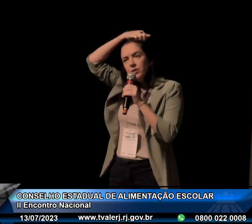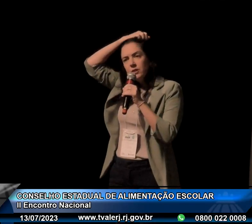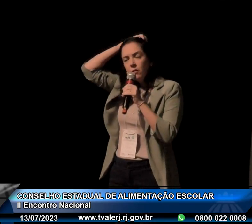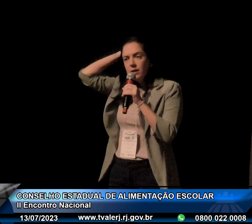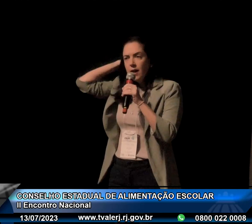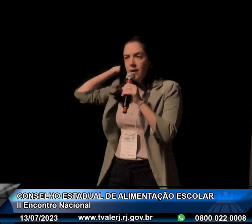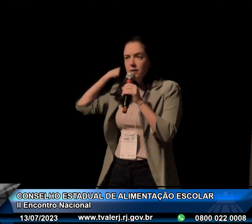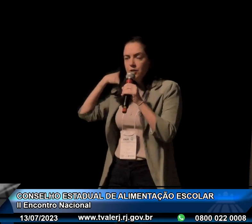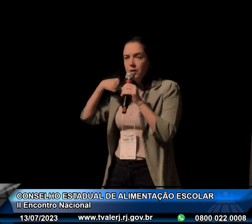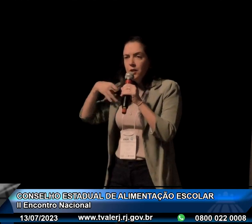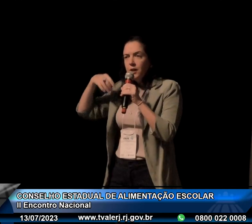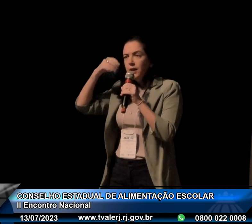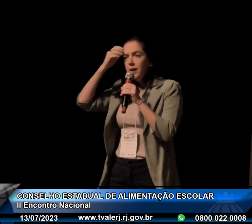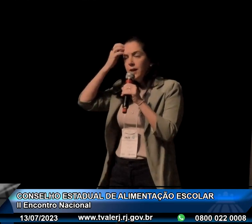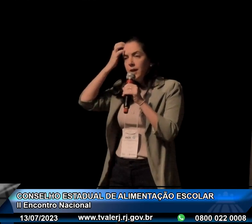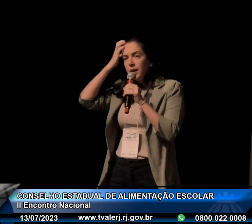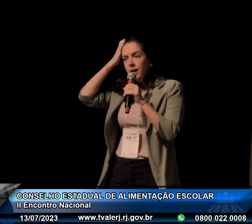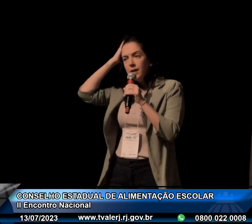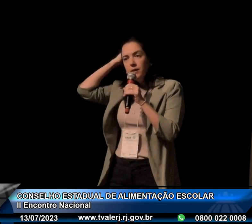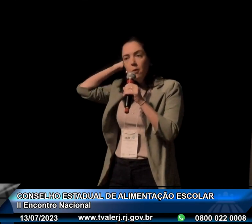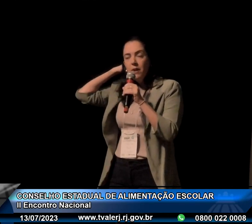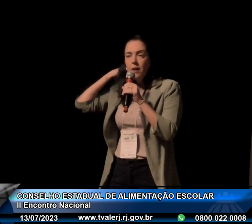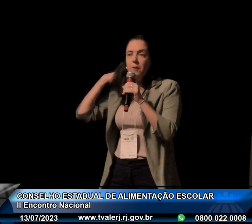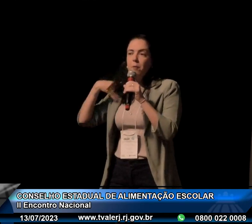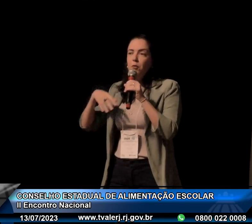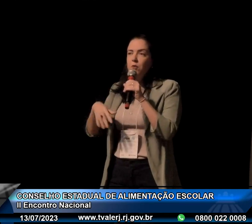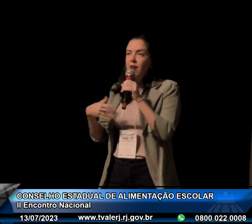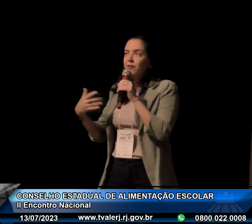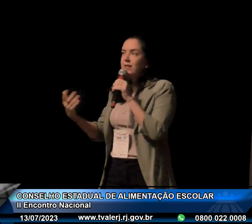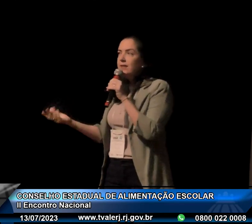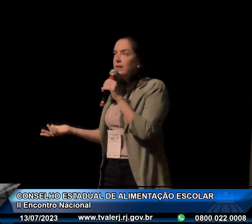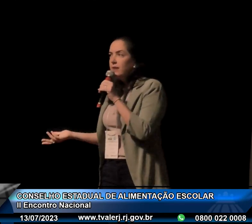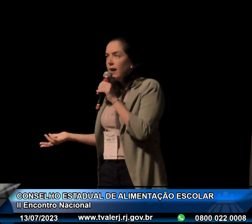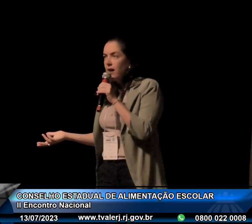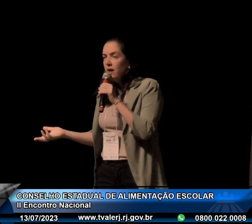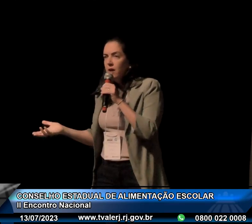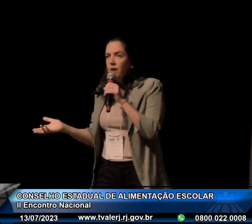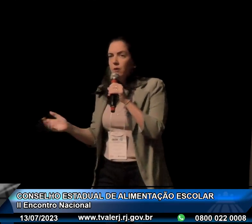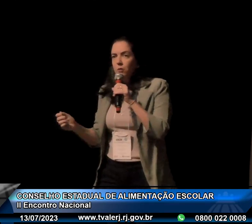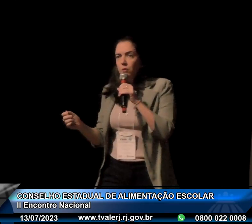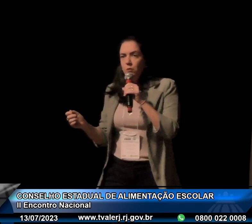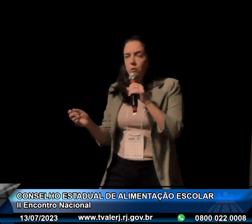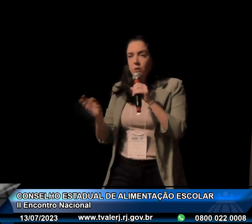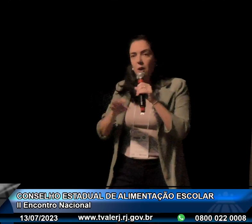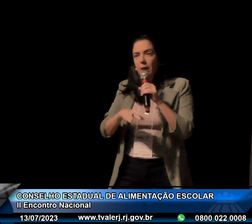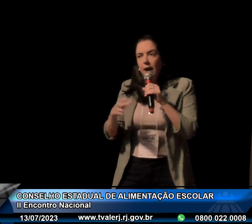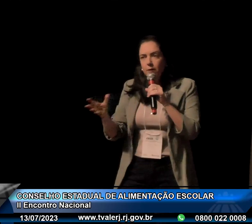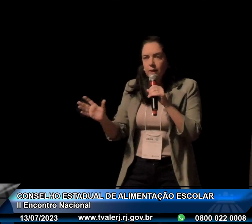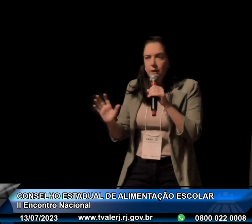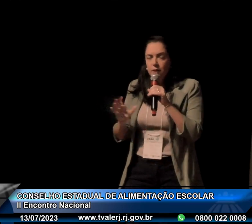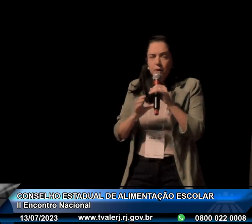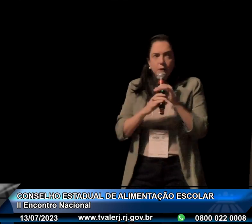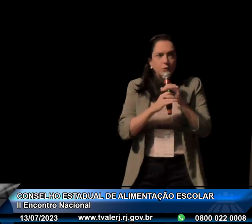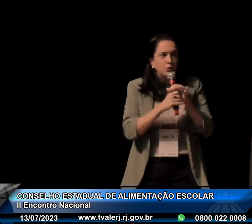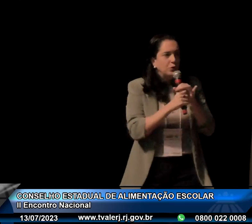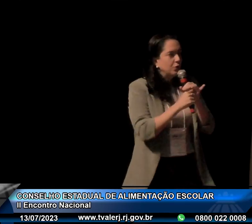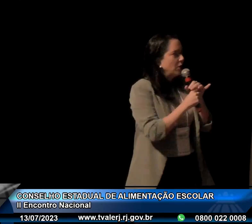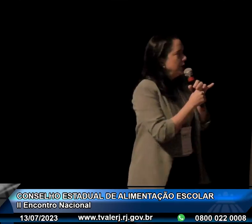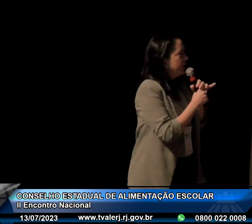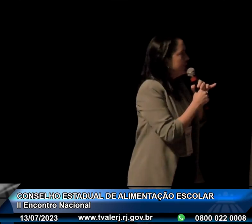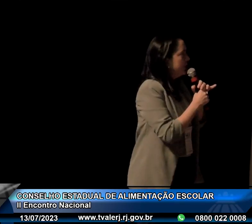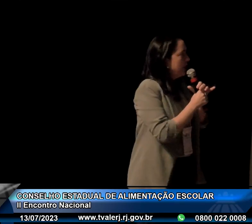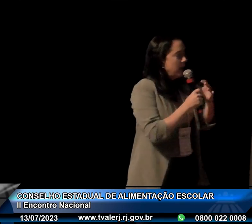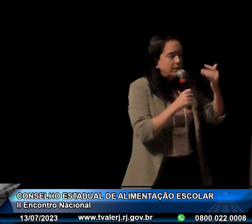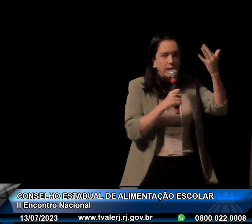ferramentas que são criadas e também para procurar facilitar o trabalho aí dos